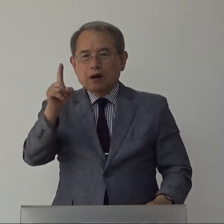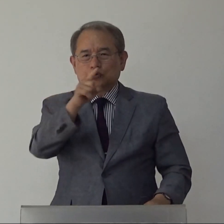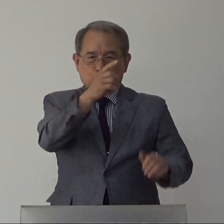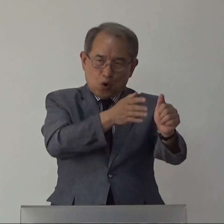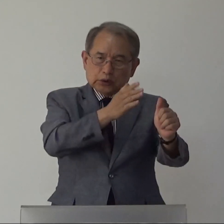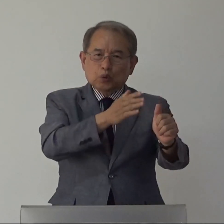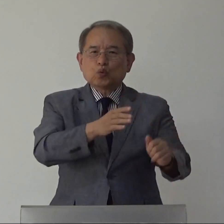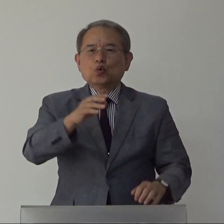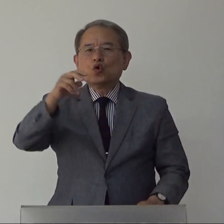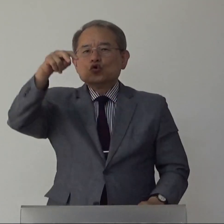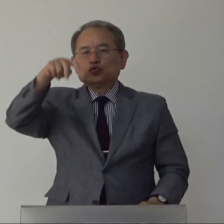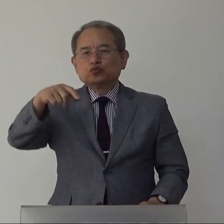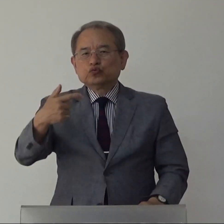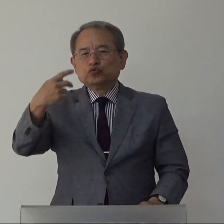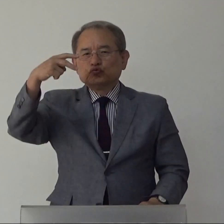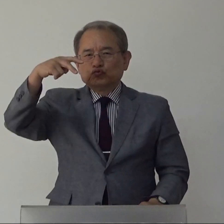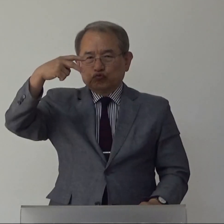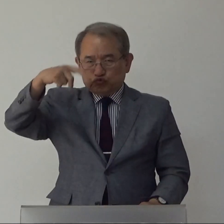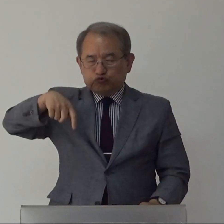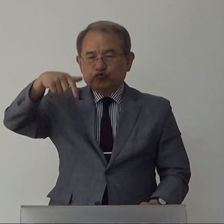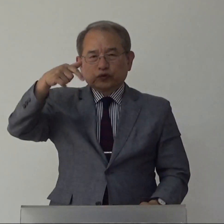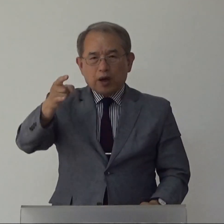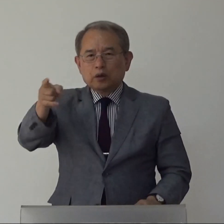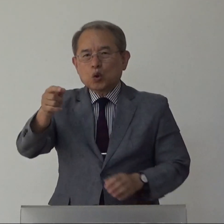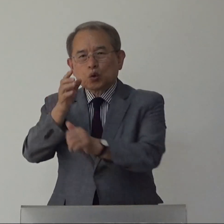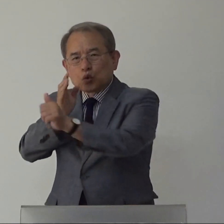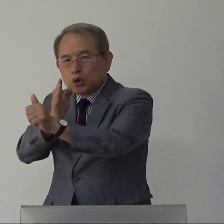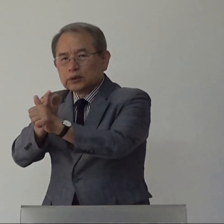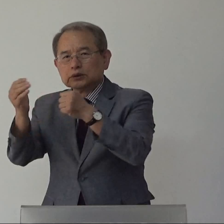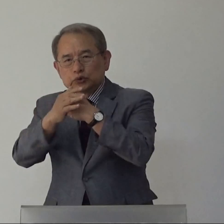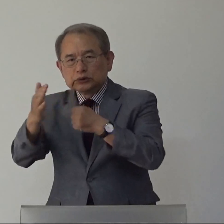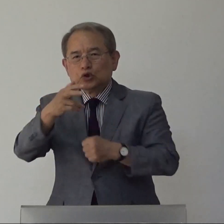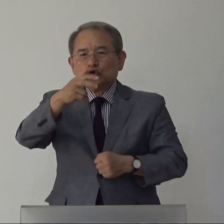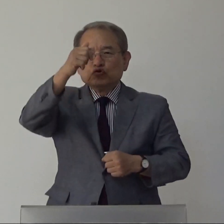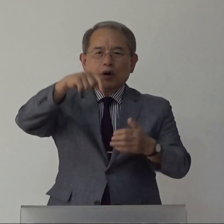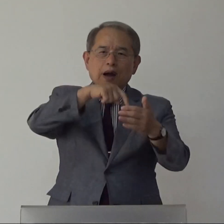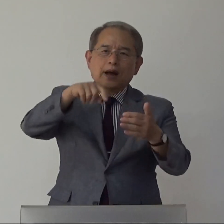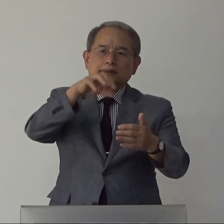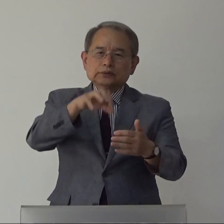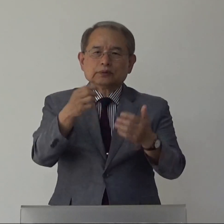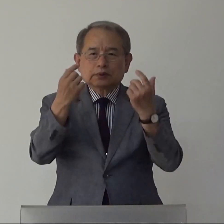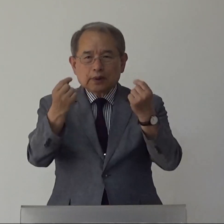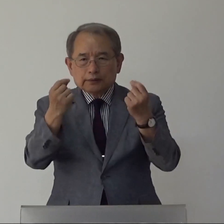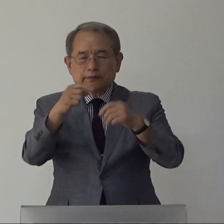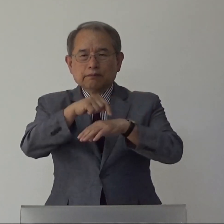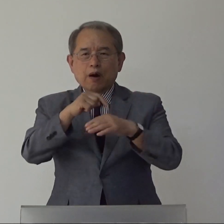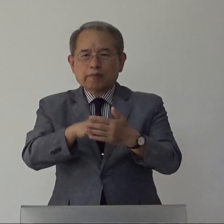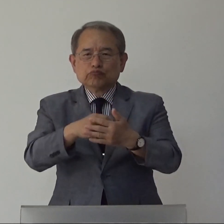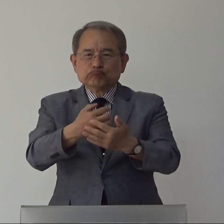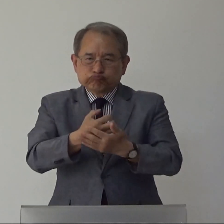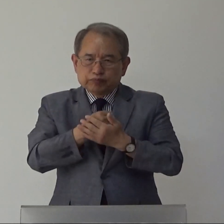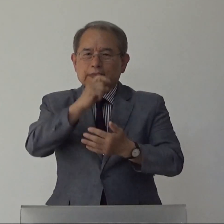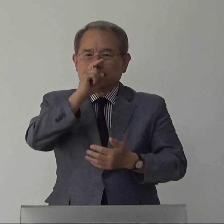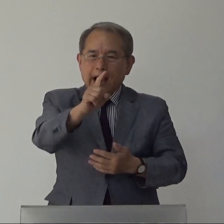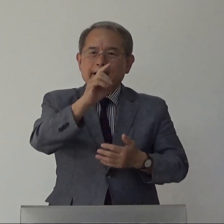보겠습니다. 내가 유오디아를 권하고 순두개를 권하노니 주